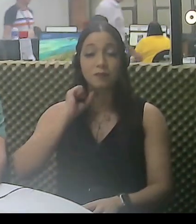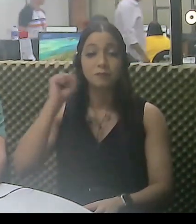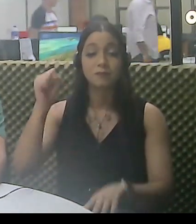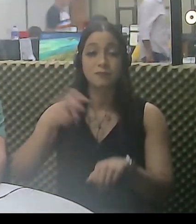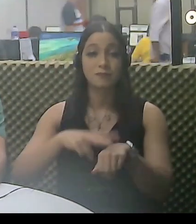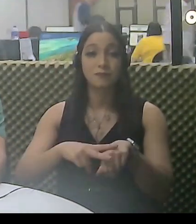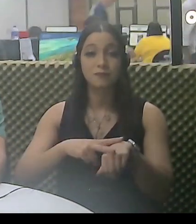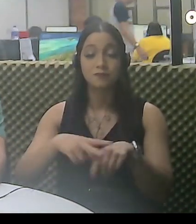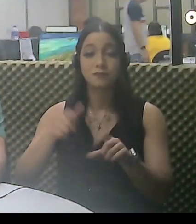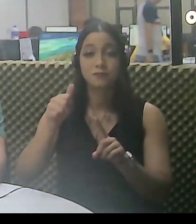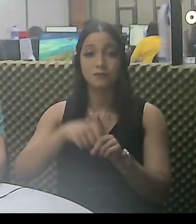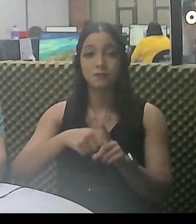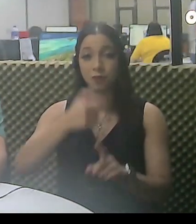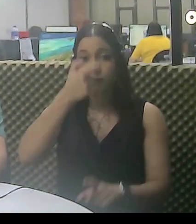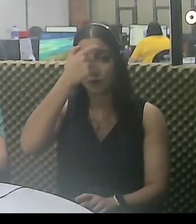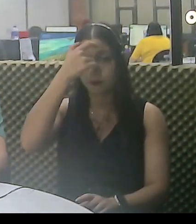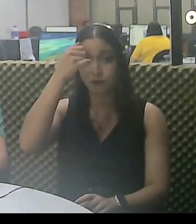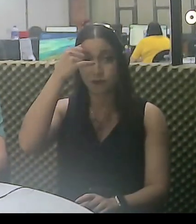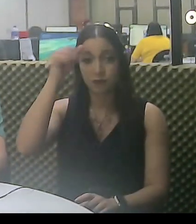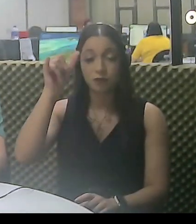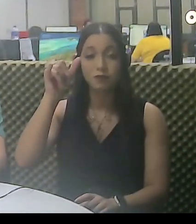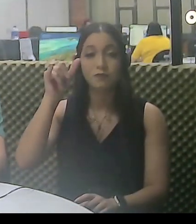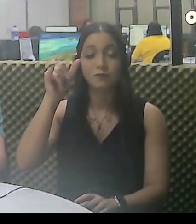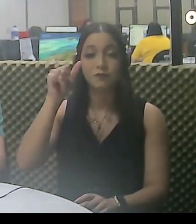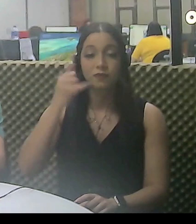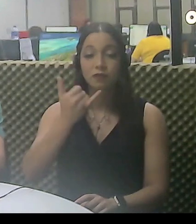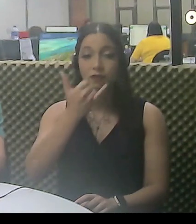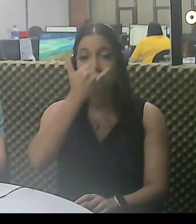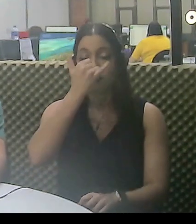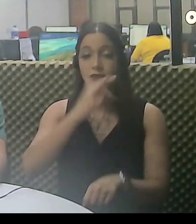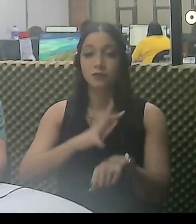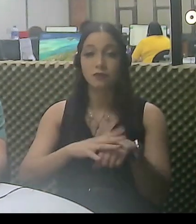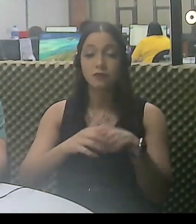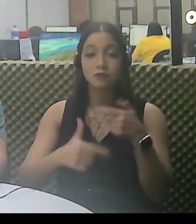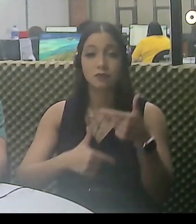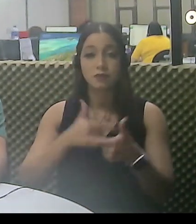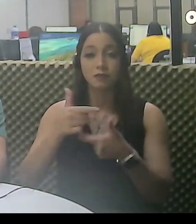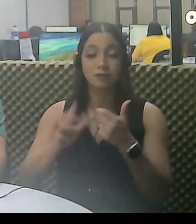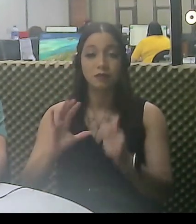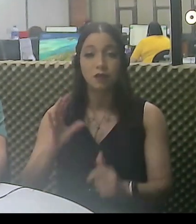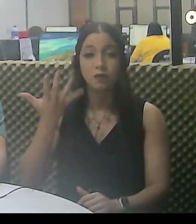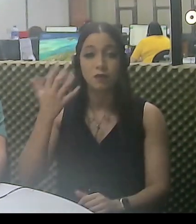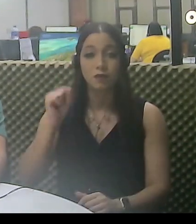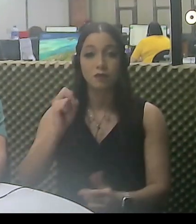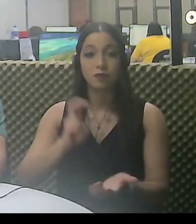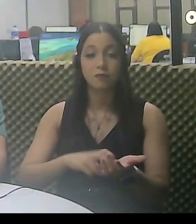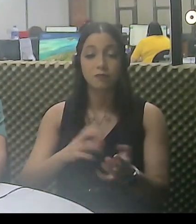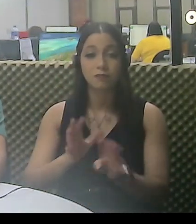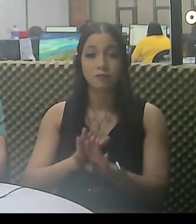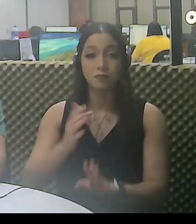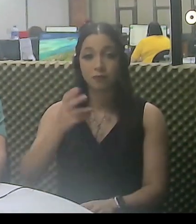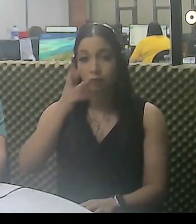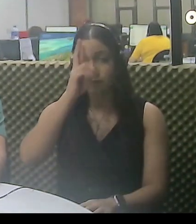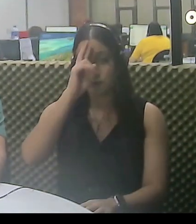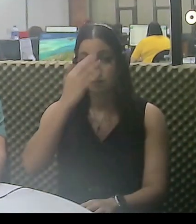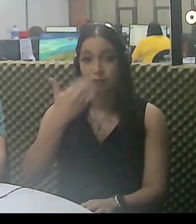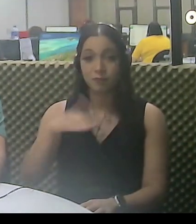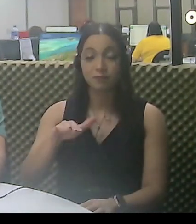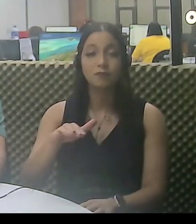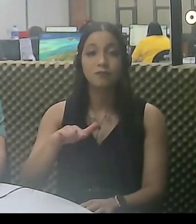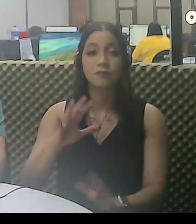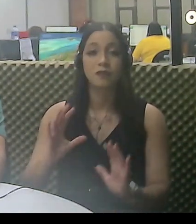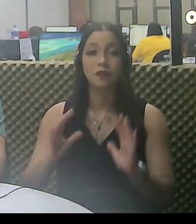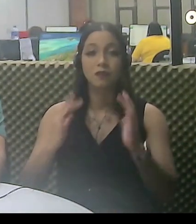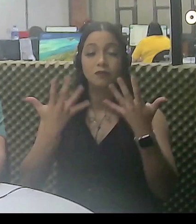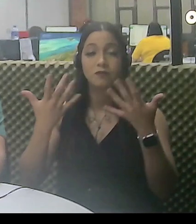mês de conscientização e prevenção de acidentes e doenças do trabalho vai ocorrer das 8 horas da manhã ao meio-dia e meia o